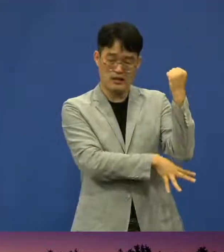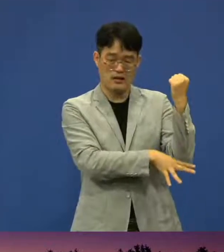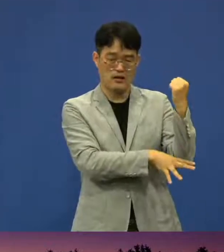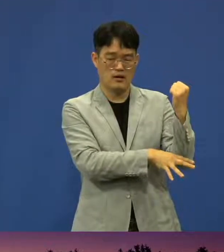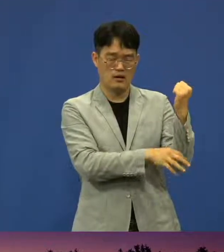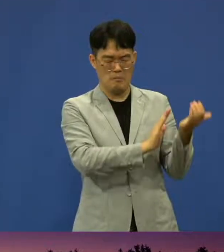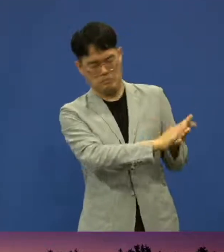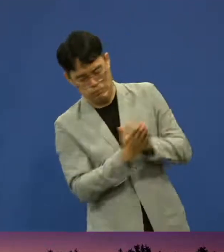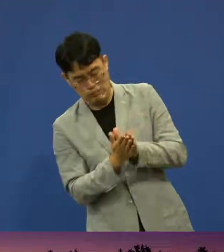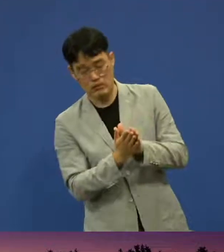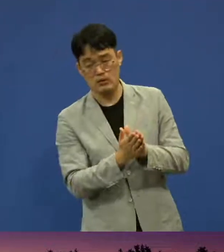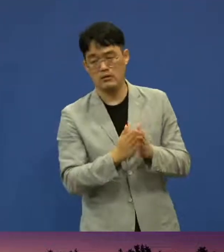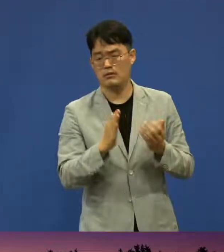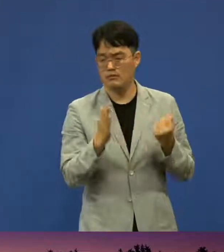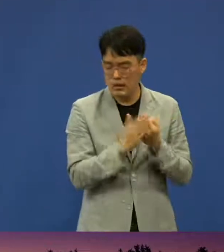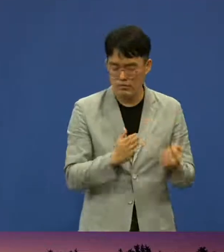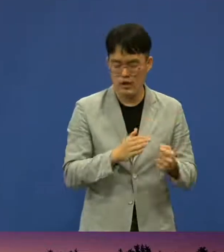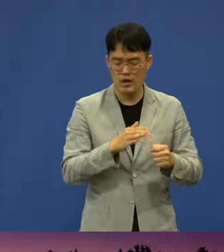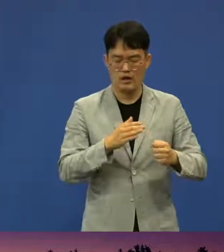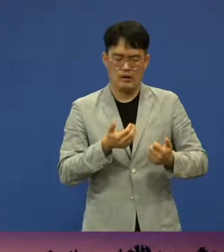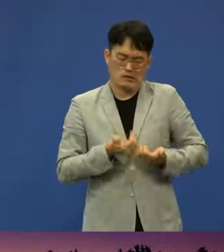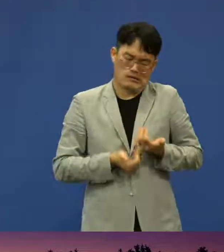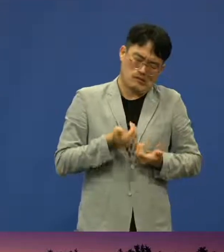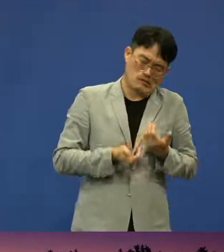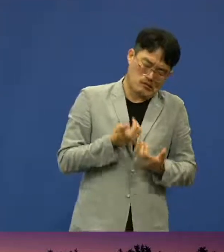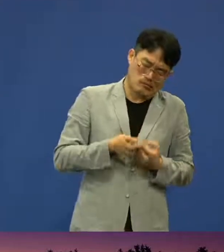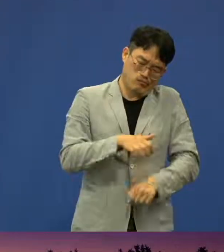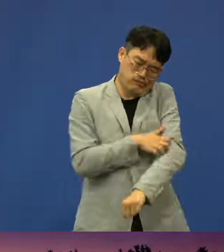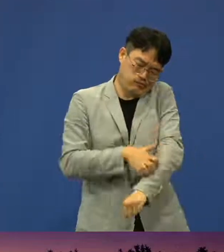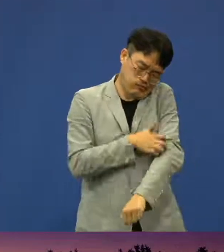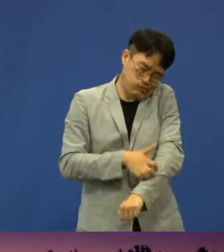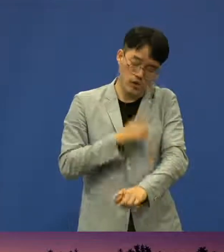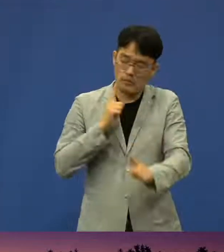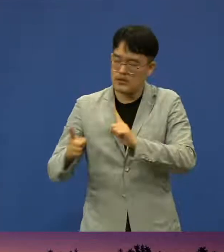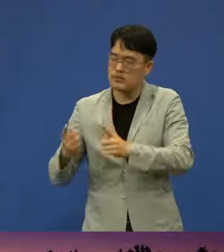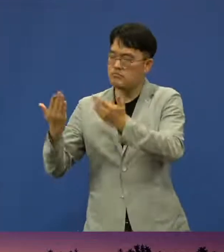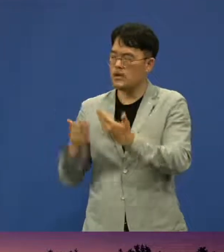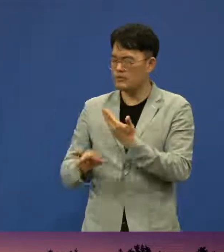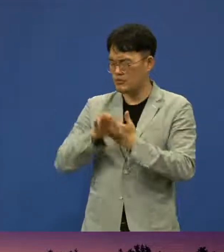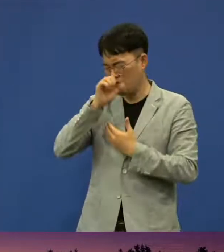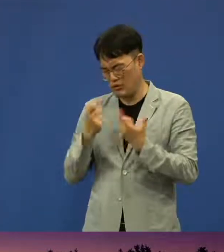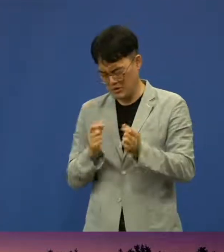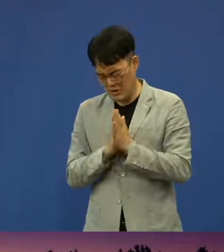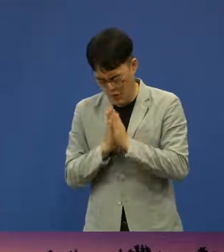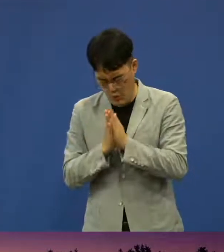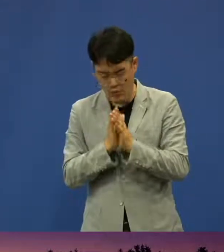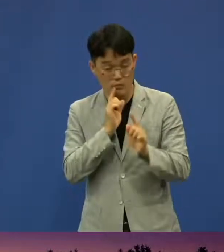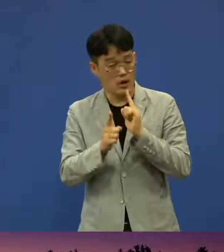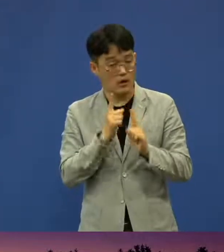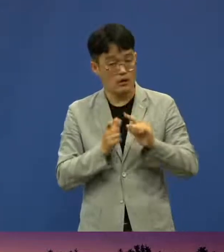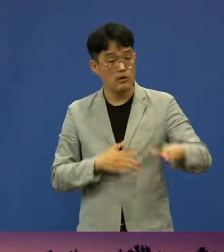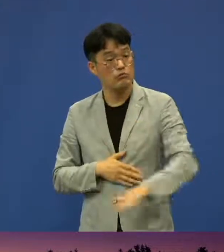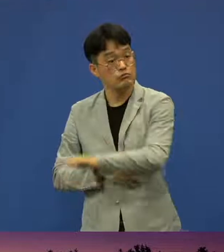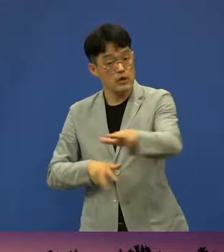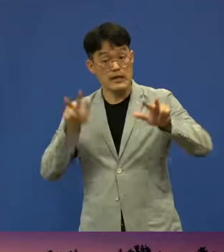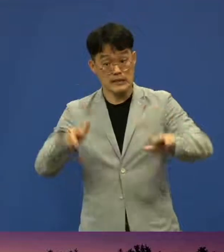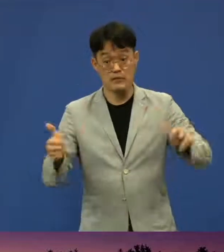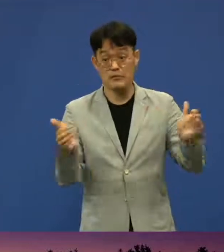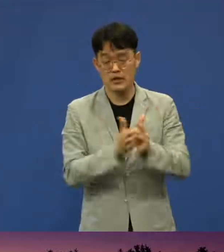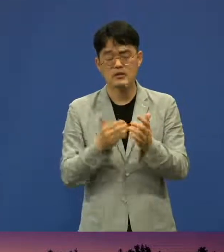굉장히 도전적이었어요. 우리는 그동안 은혜를 받는다라는 것을 어떻게 생각했냐면, 저 말씀이 내